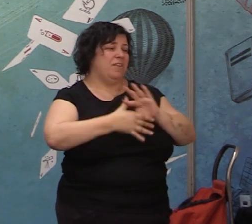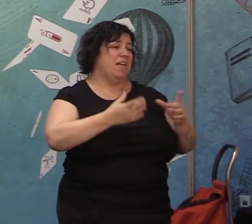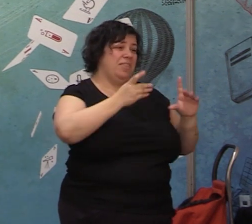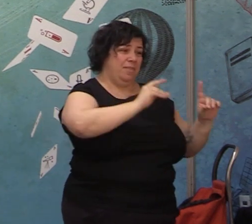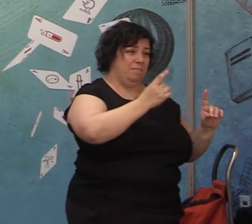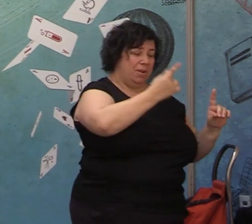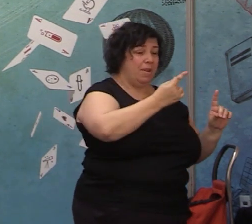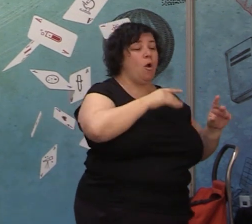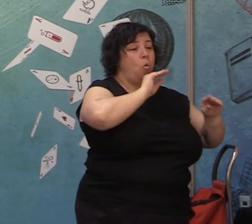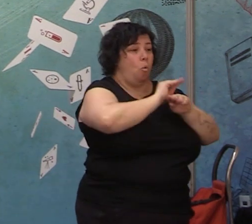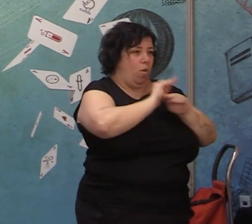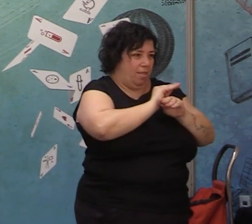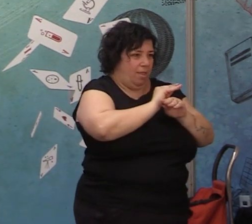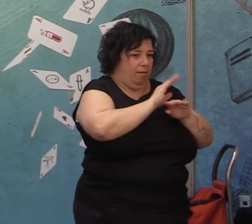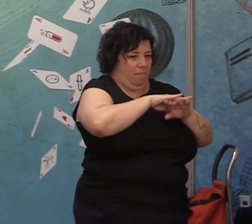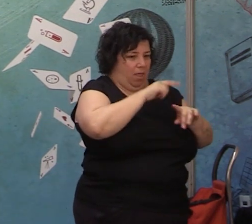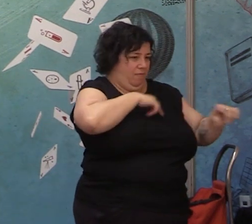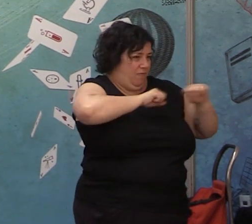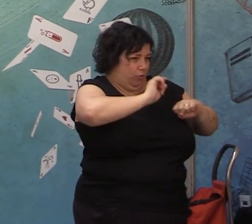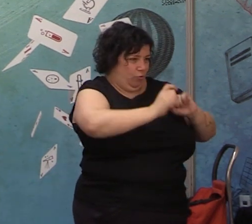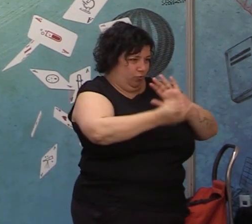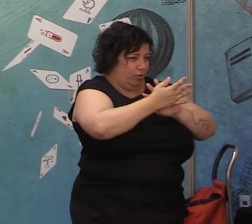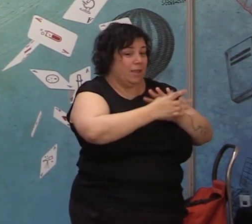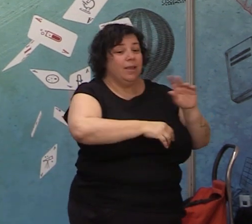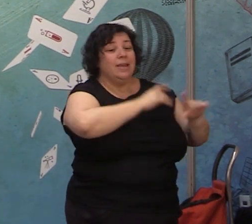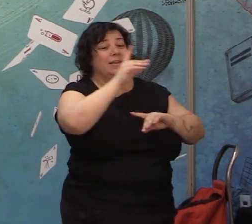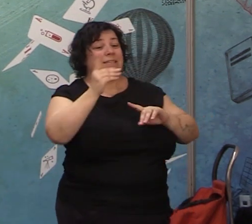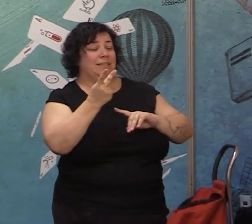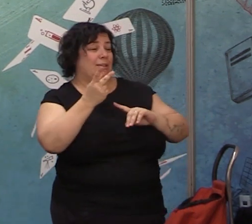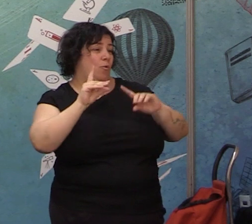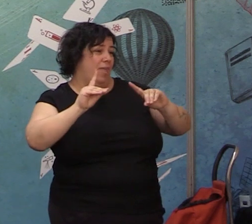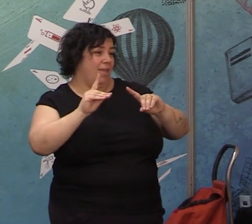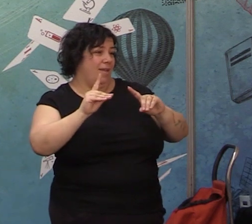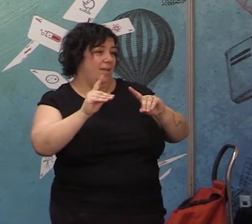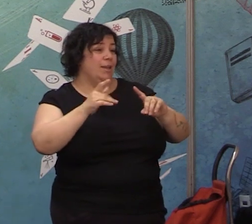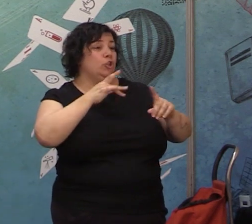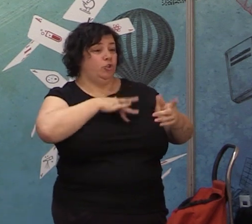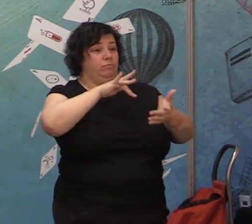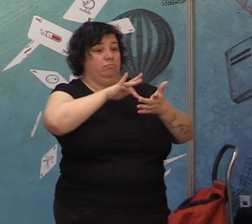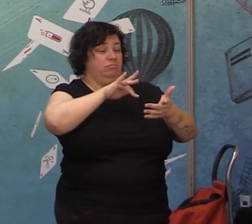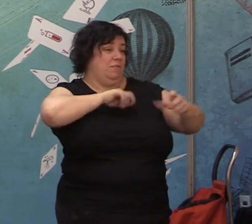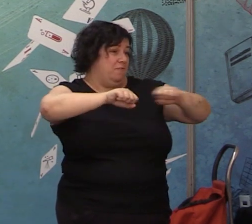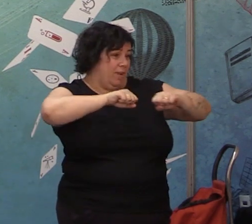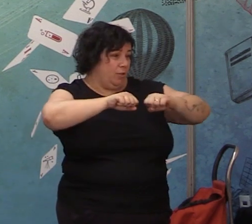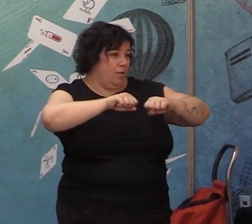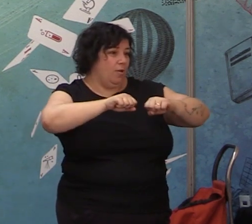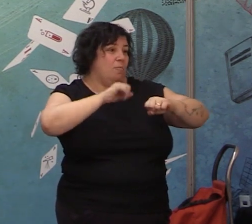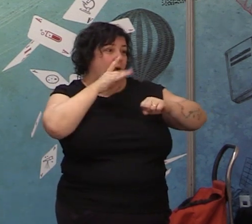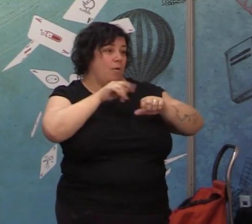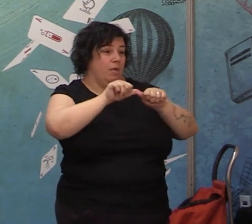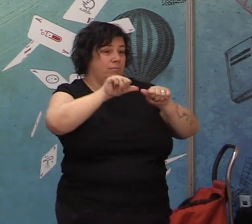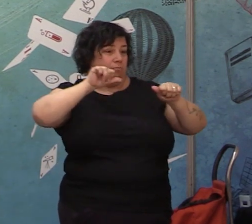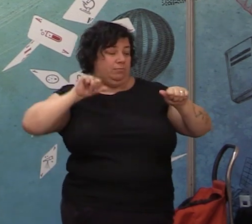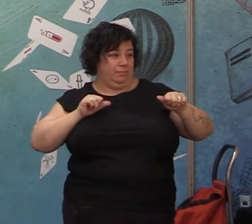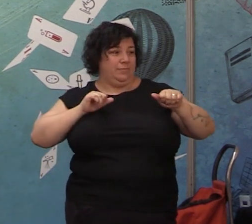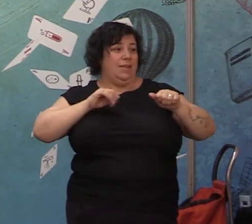primaria es cuídate para que no te dé un infarto. La prevención secundaria es te ha dado un infarto, pues ahora cambia lo que ha hecho que te